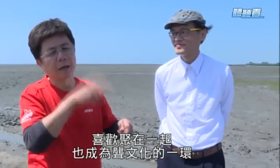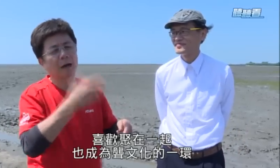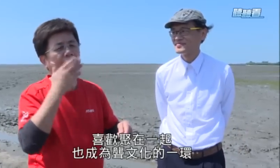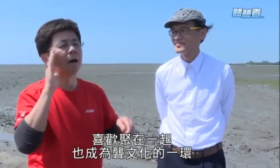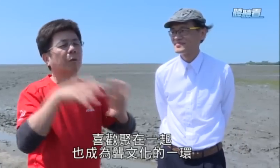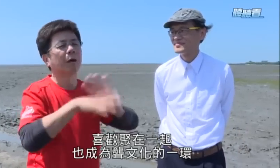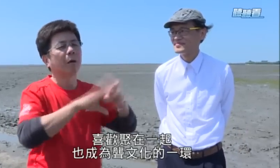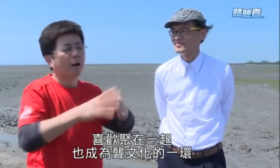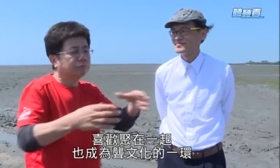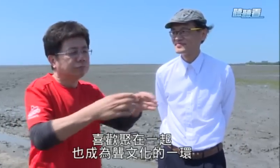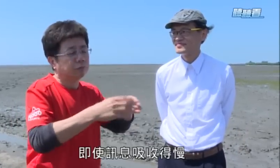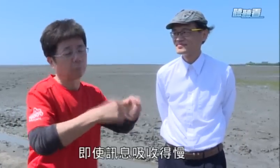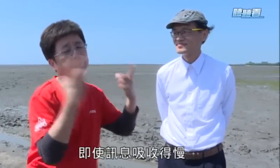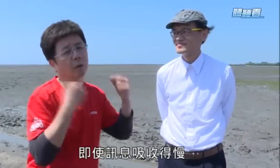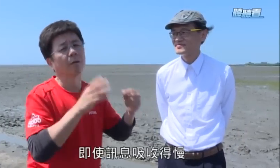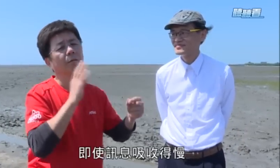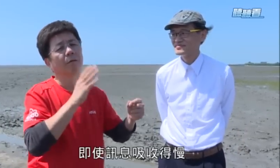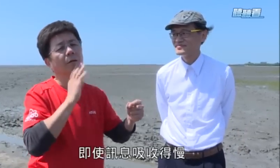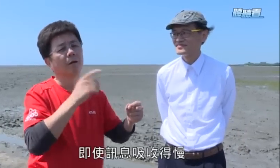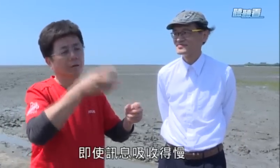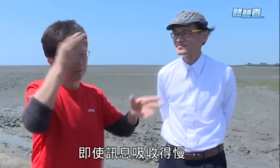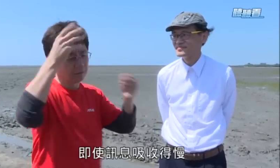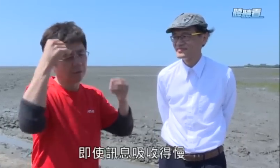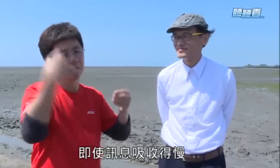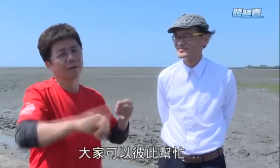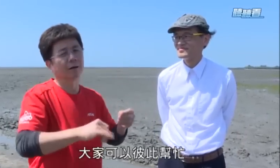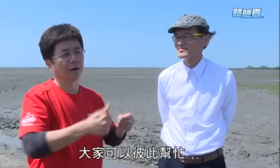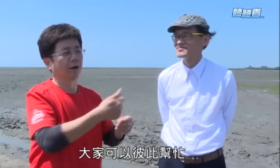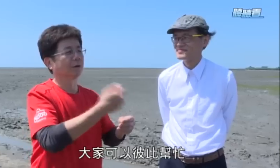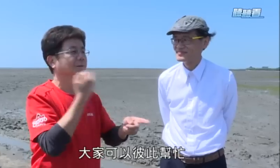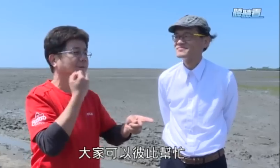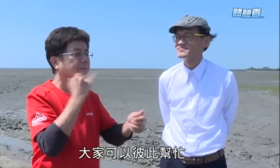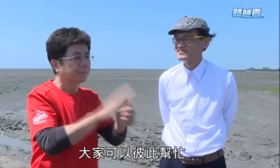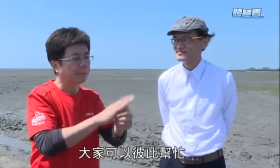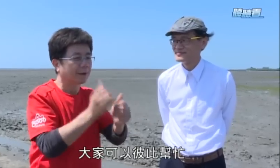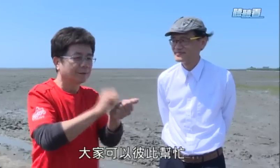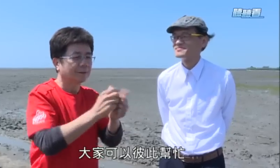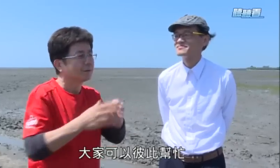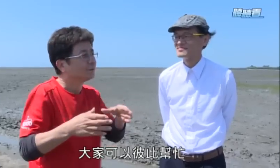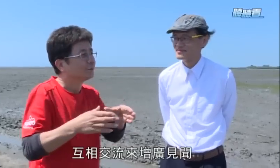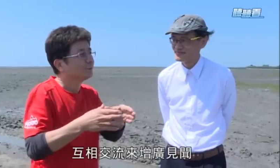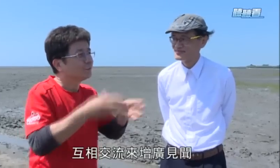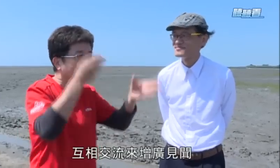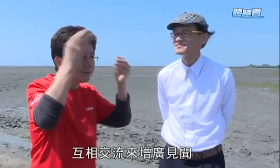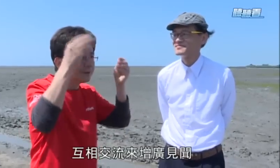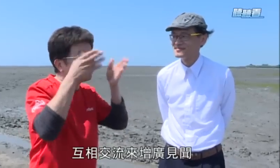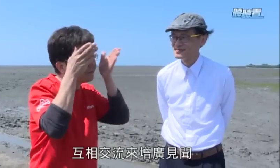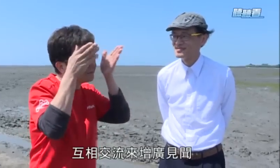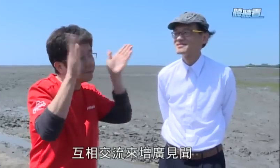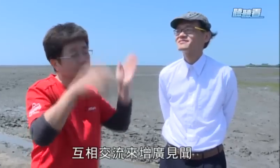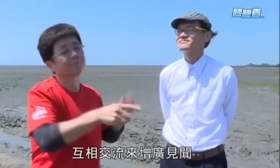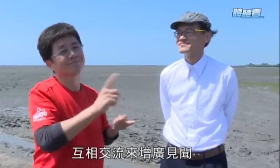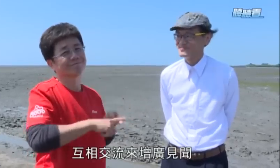化的一环。即使讯息吸收的慢，大家呢可以彼此帮忙，互相交流，来增广见